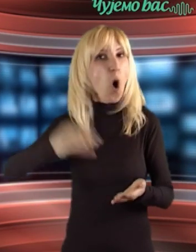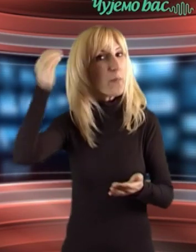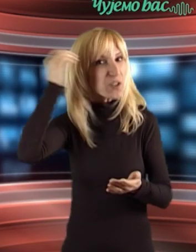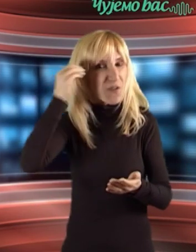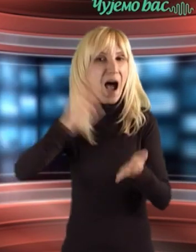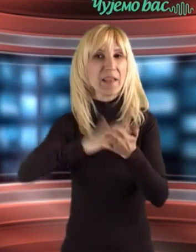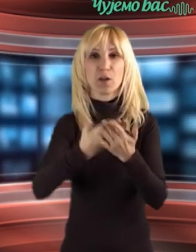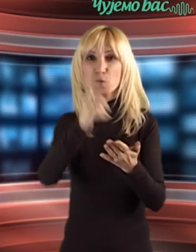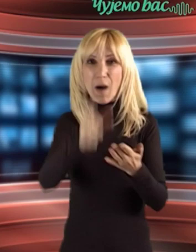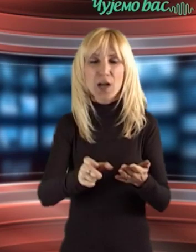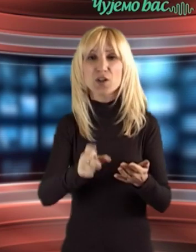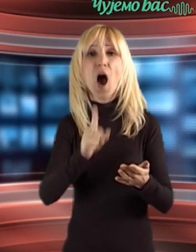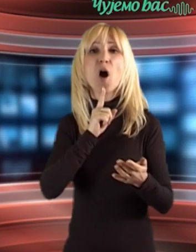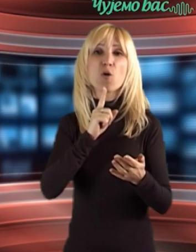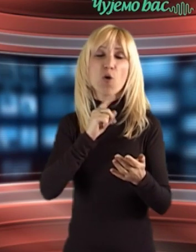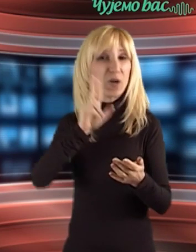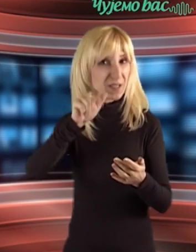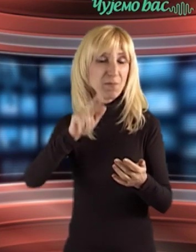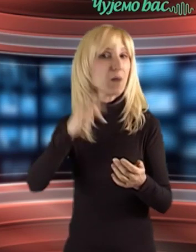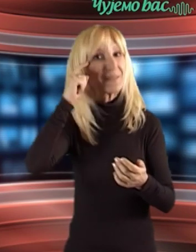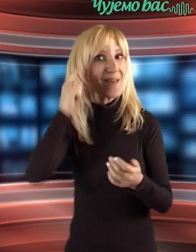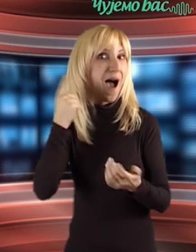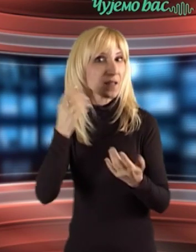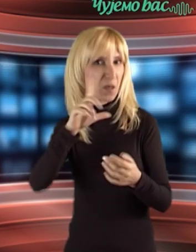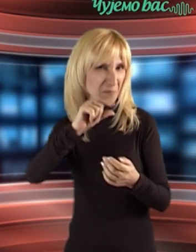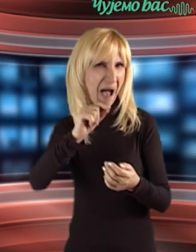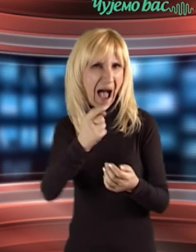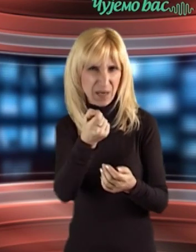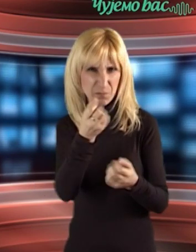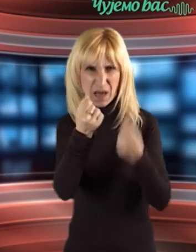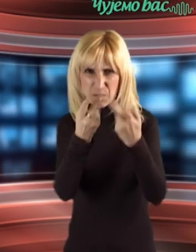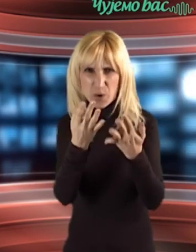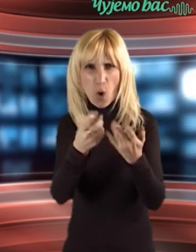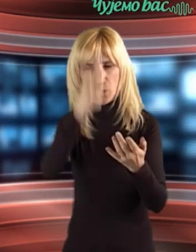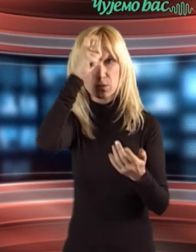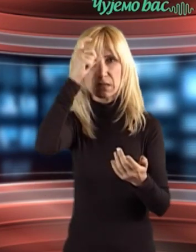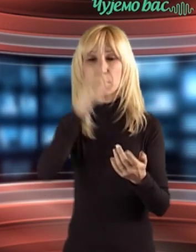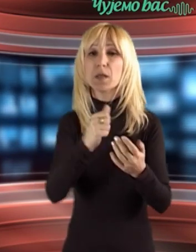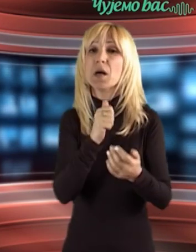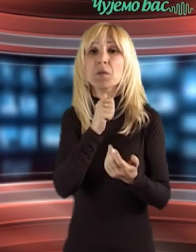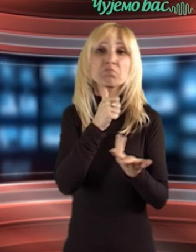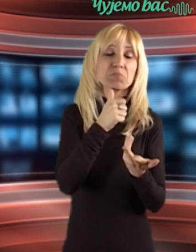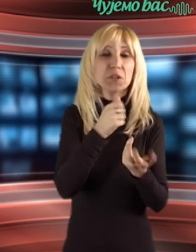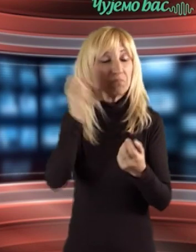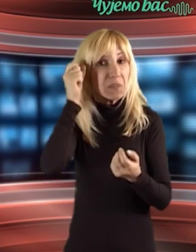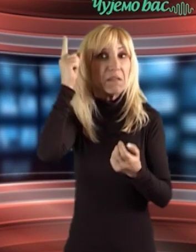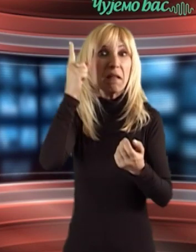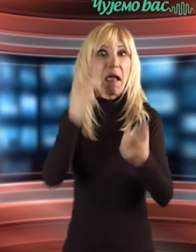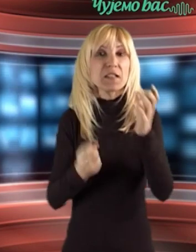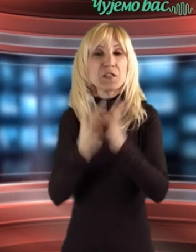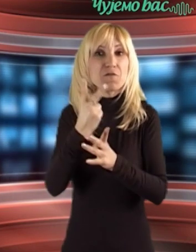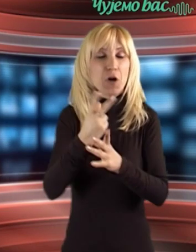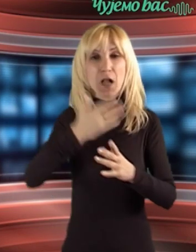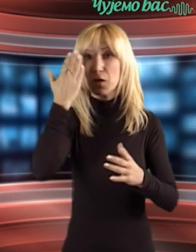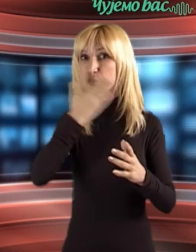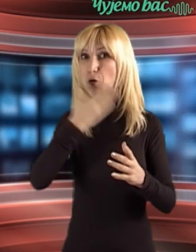obrazovanja tumača, kojih poznato je mnogo je malo u Srbiji. I tako smo došli na ideju da se ova